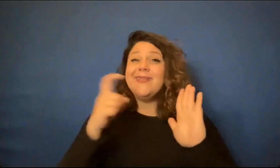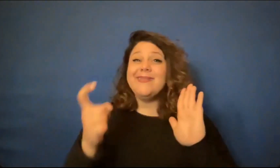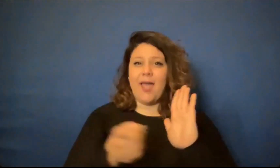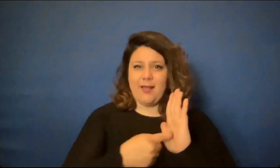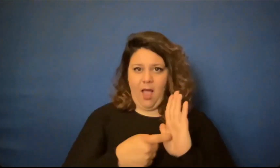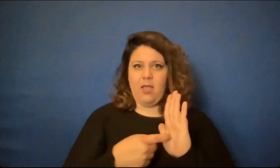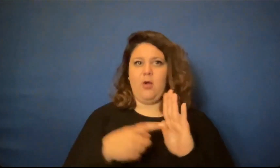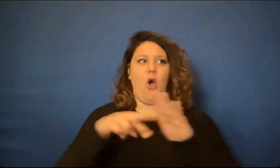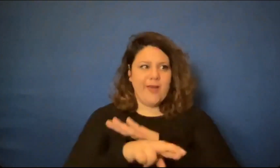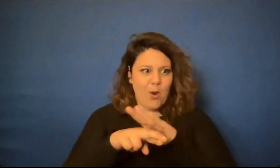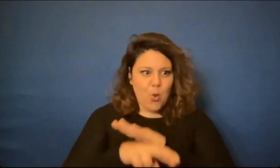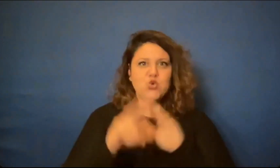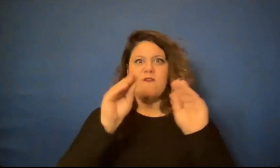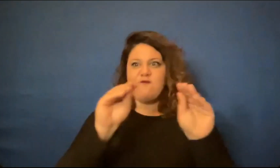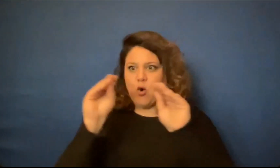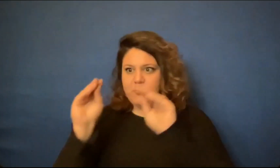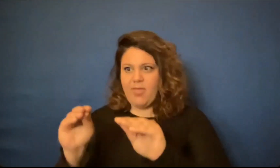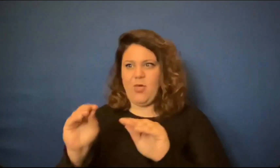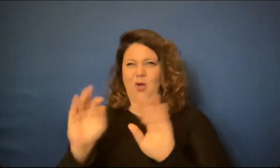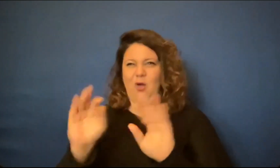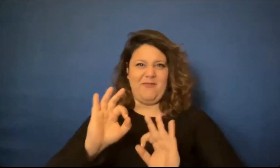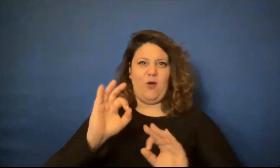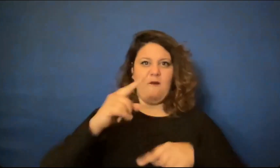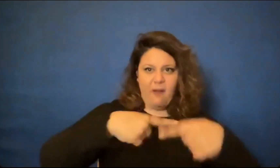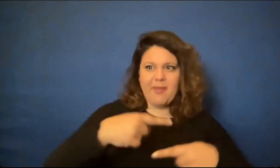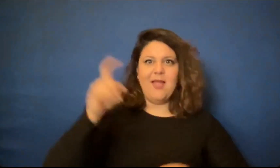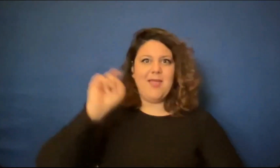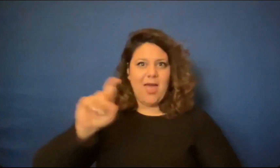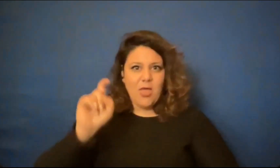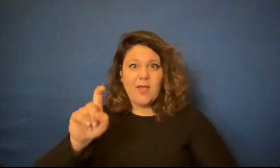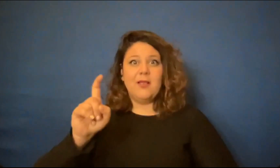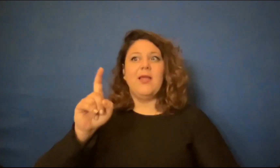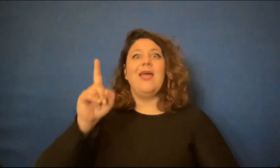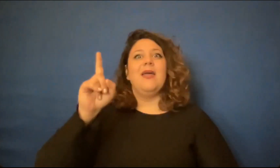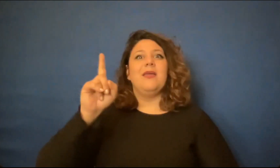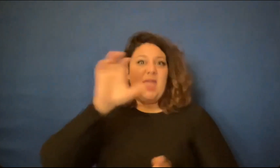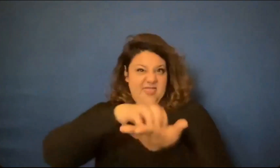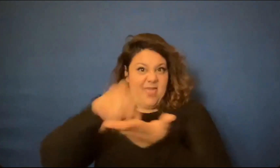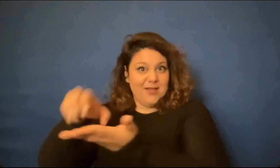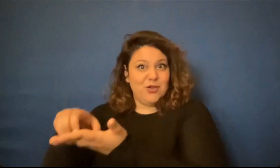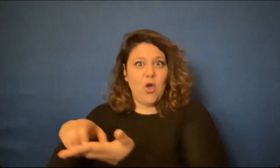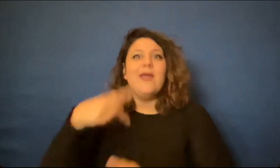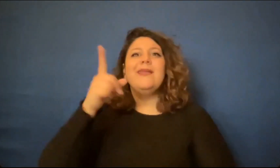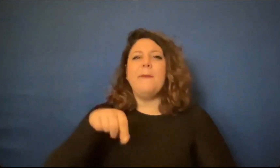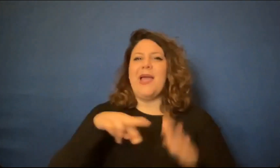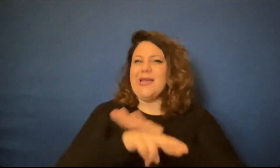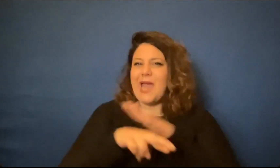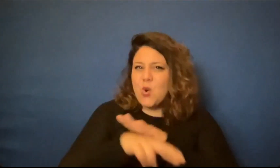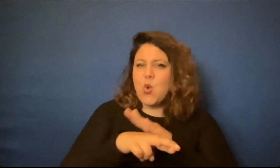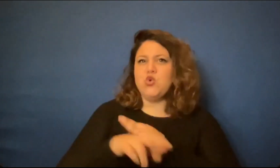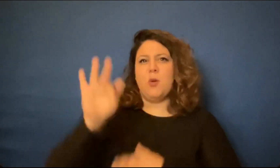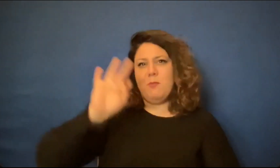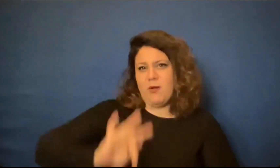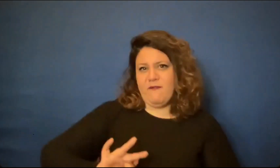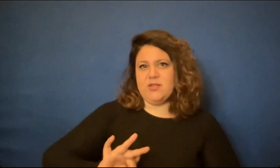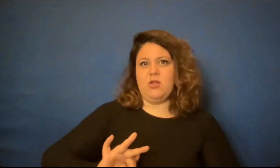de recursos para profesores y familias, para centros y dotación de recursos profesionales para los centros, es